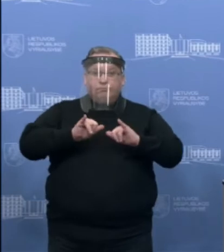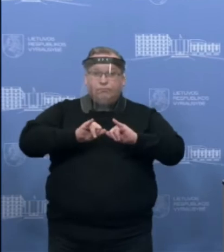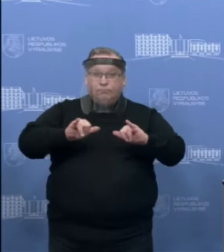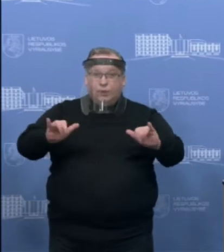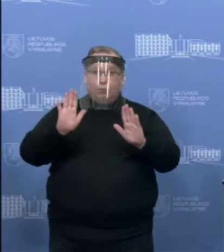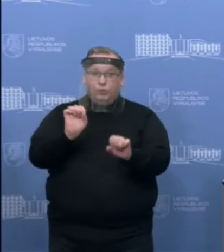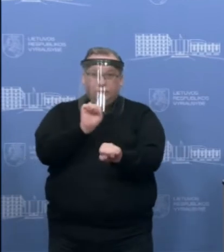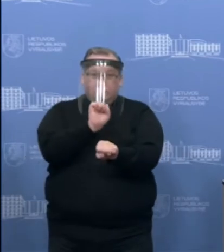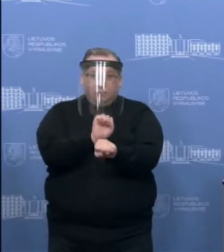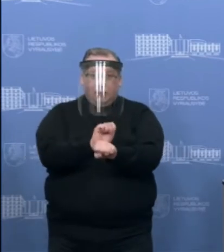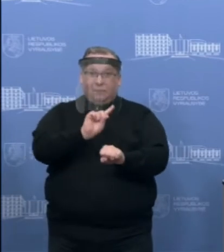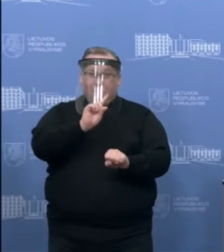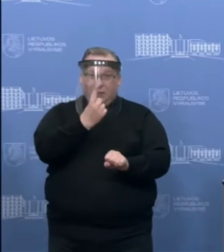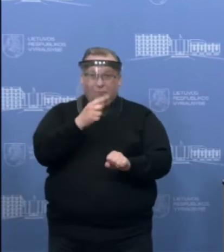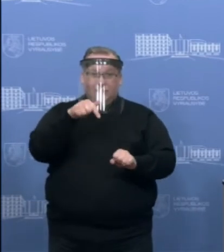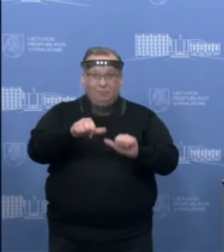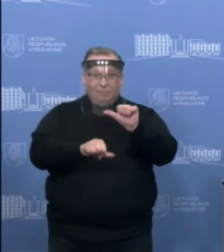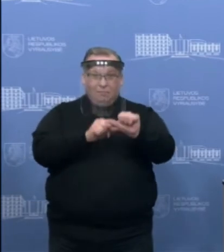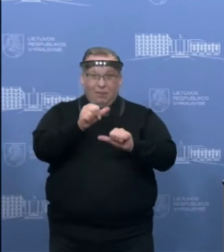suvaldytas pirmąjį šių metų pusmetį,